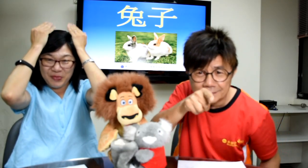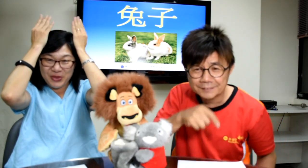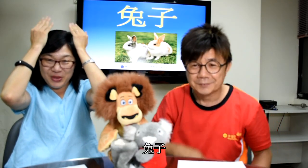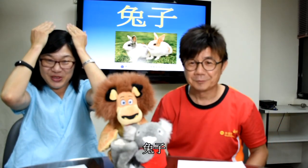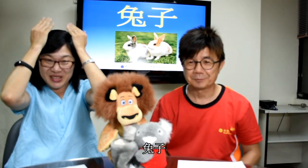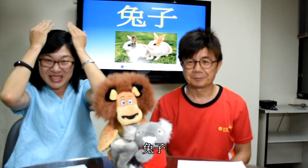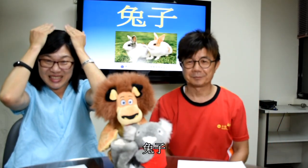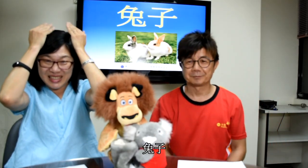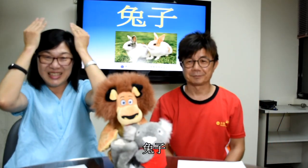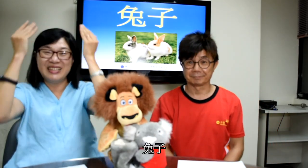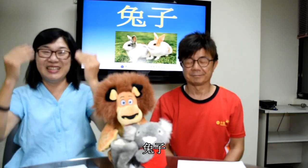兔子。